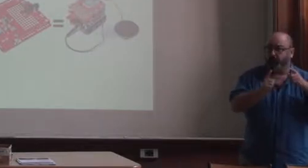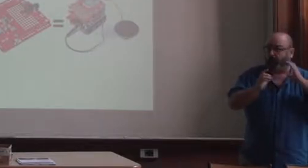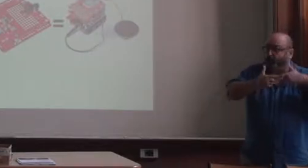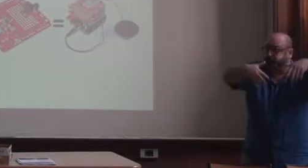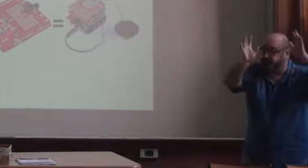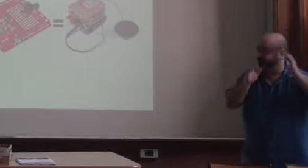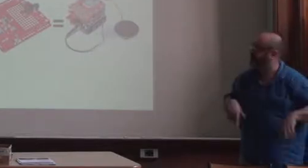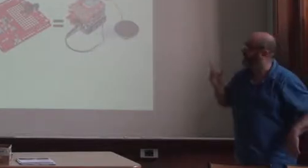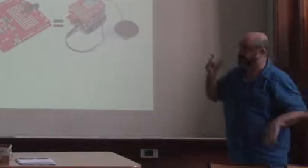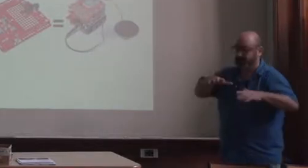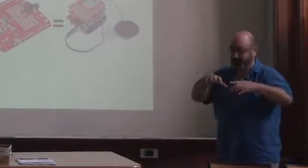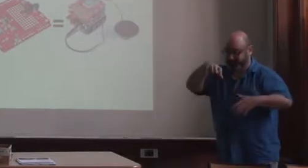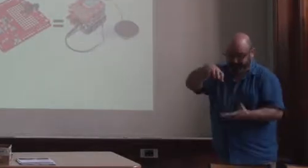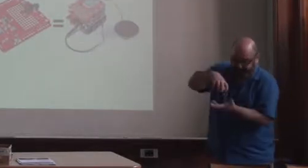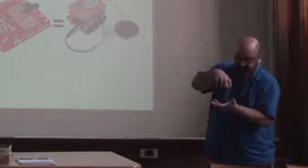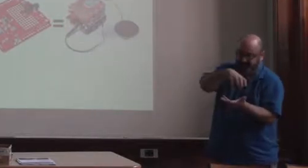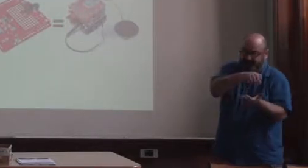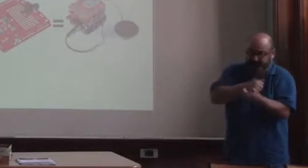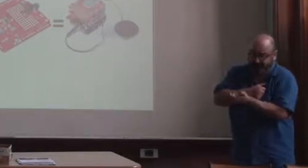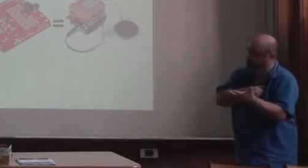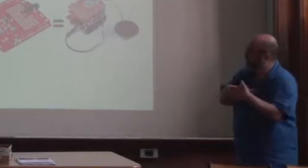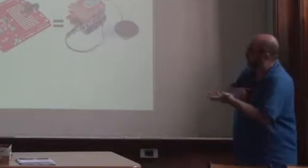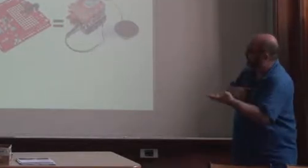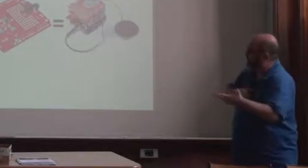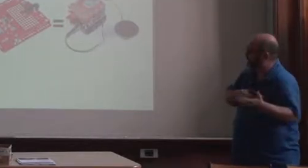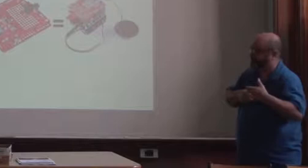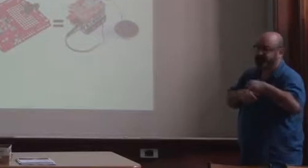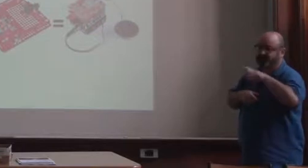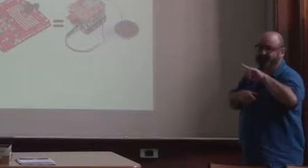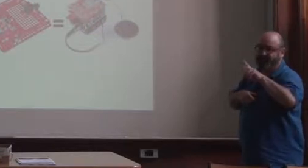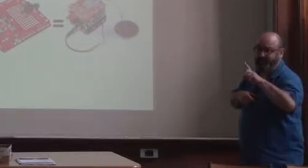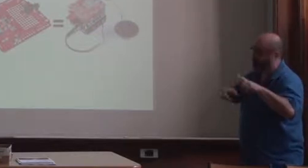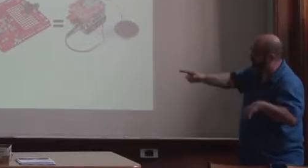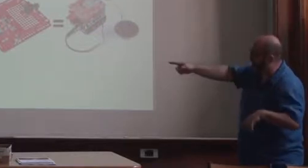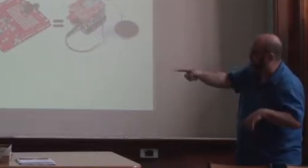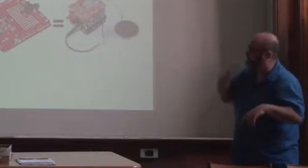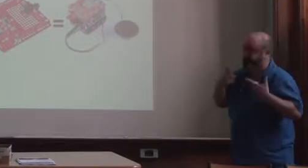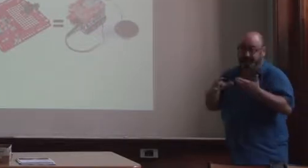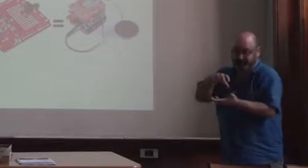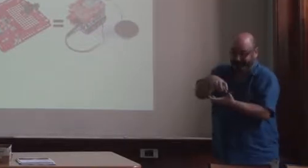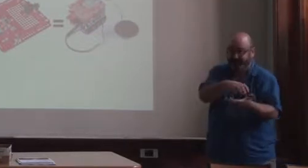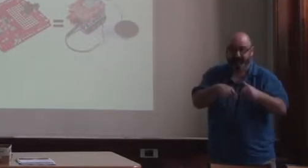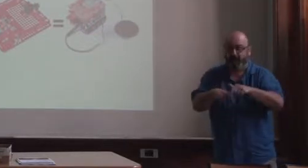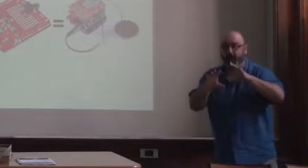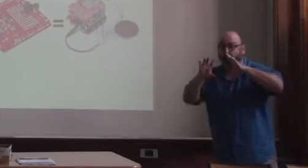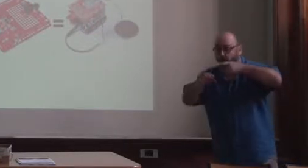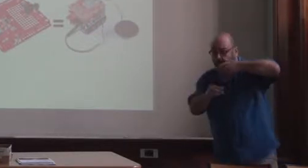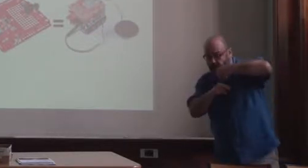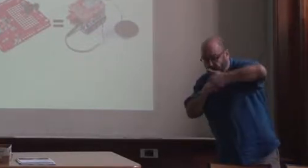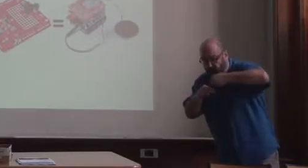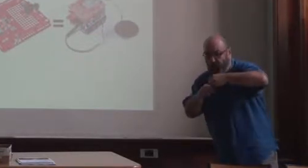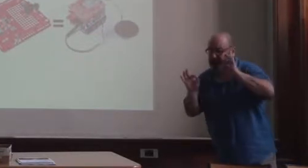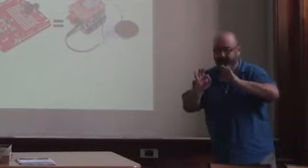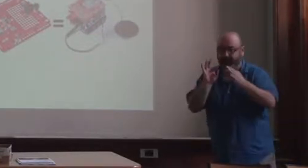Il y a tout un écosystème de shield comme ça qui s'est développé et qui permet facilement, sans même devoir souder, connecter des